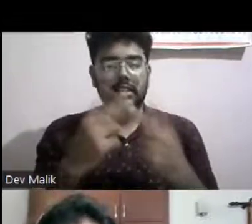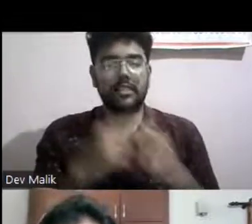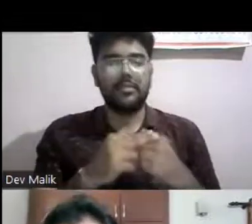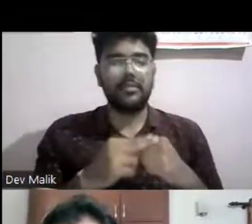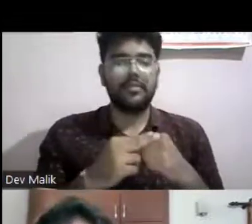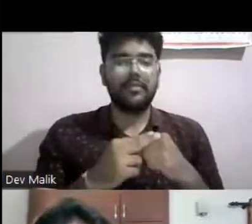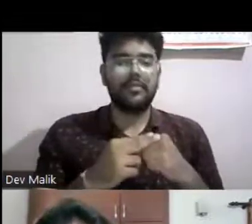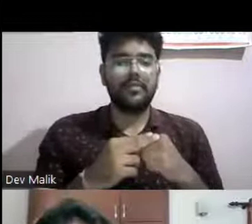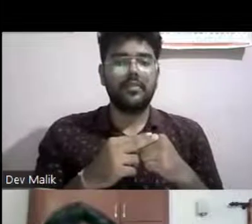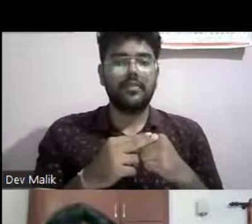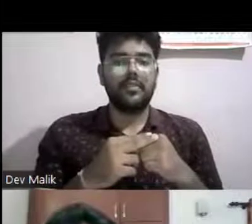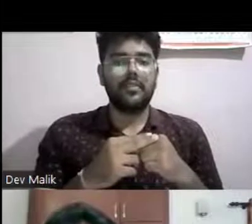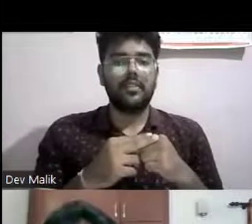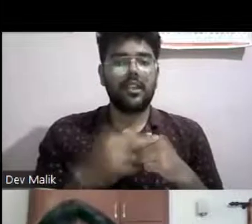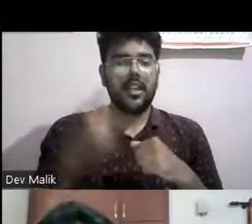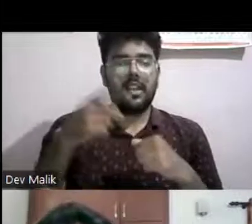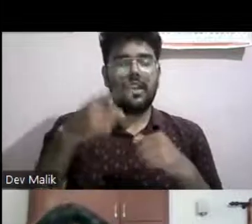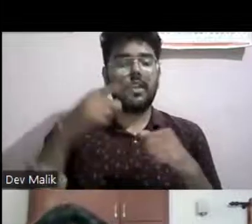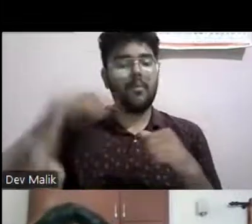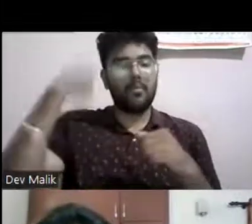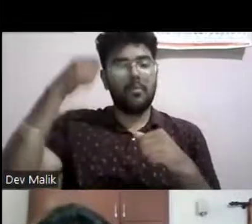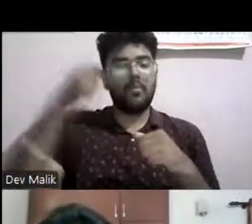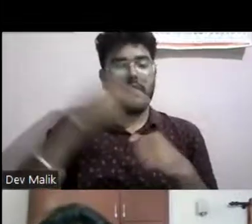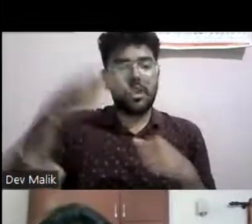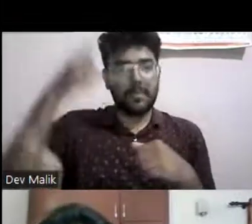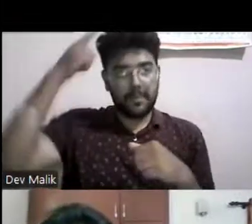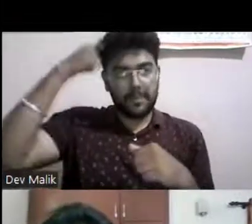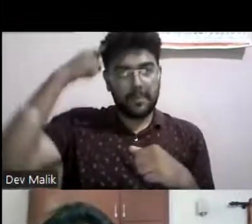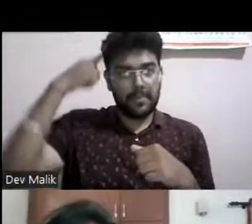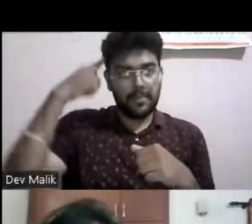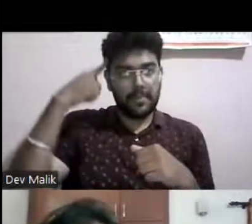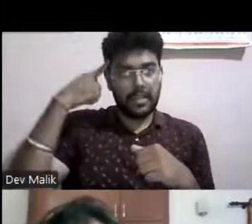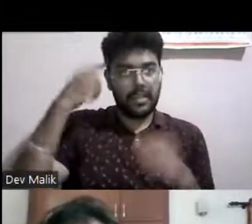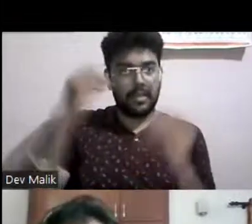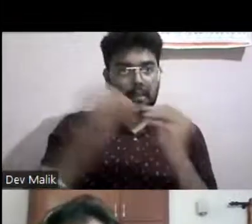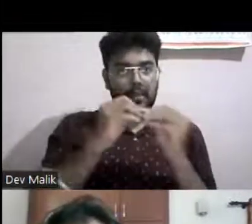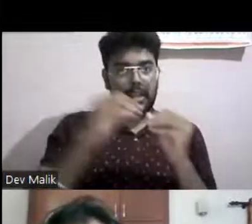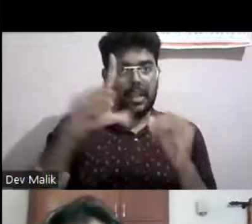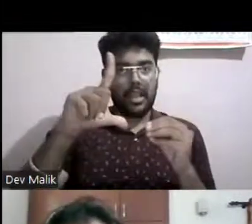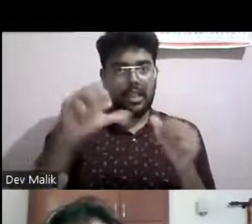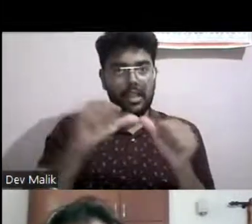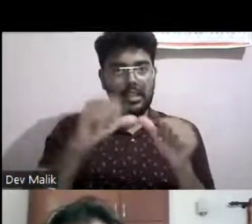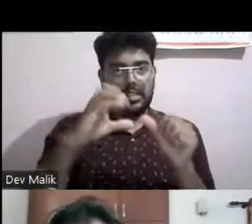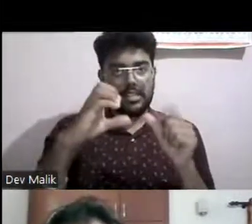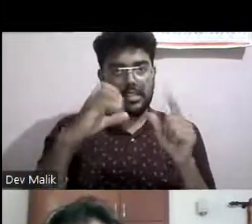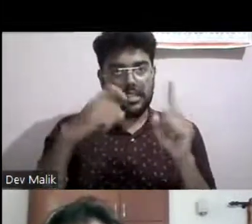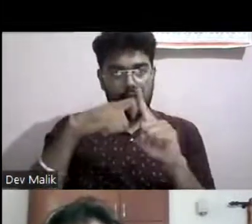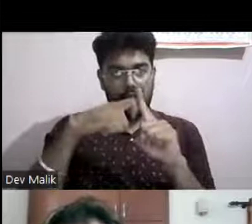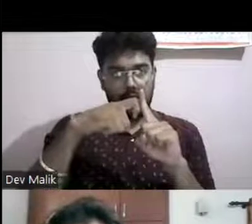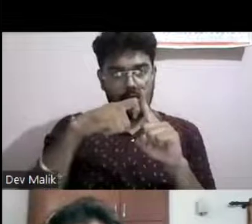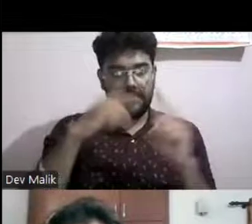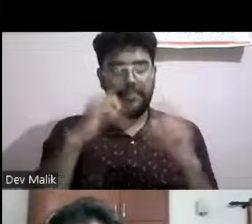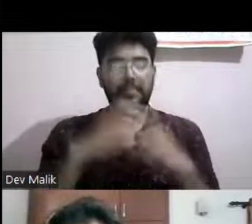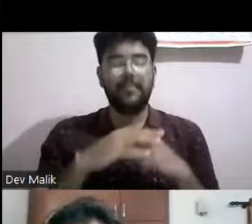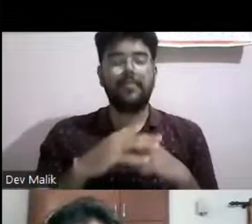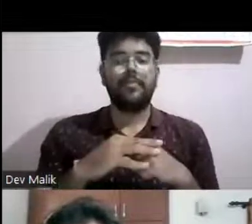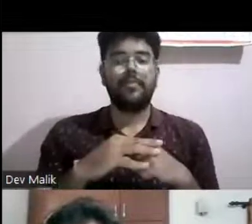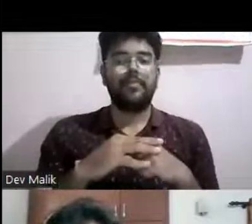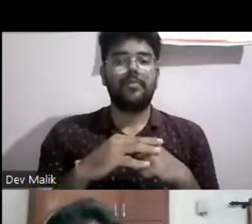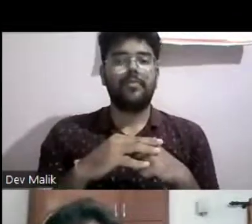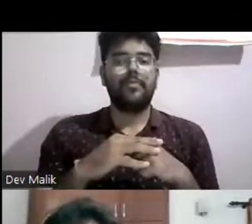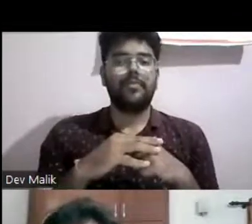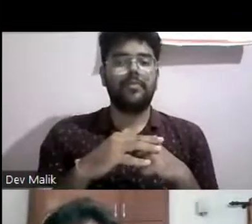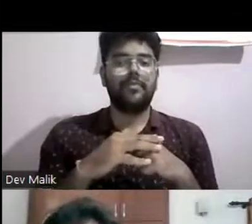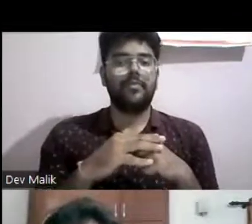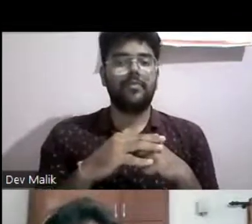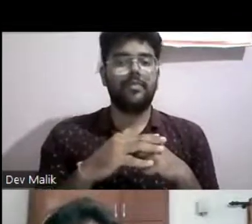This is of the film Black. I'm just sharing, just a second. It's a